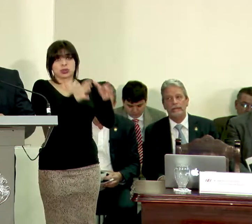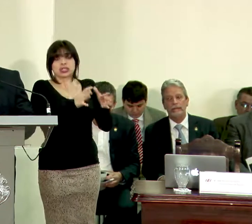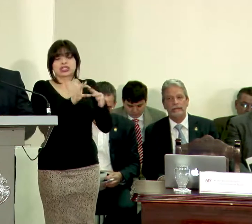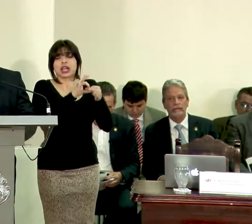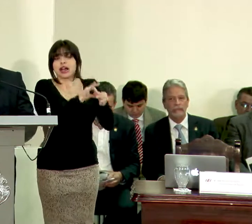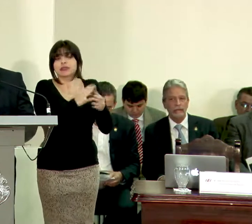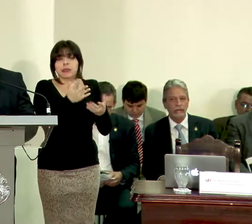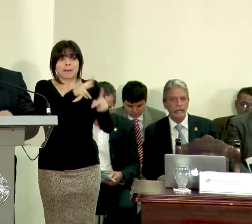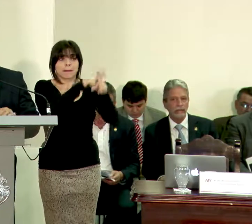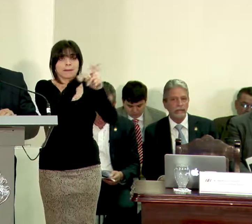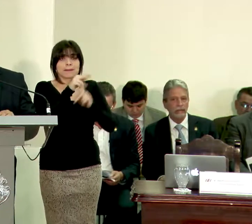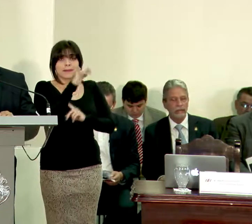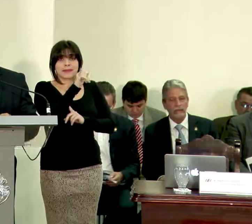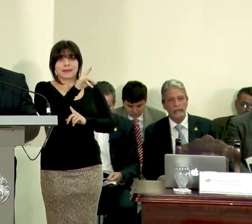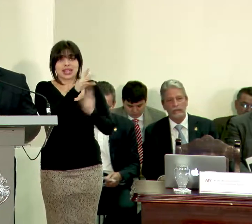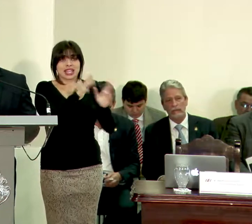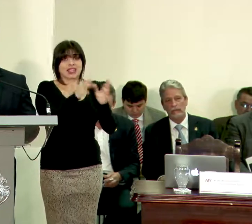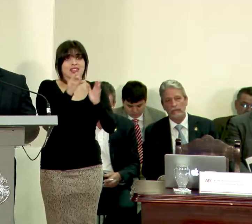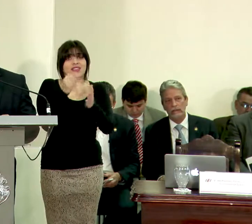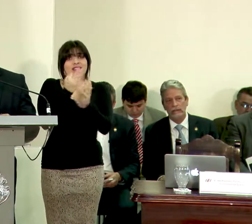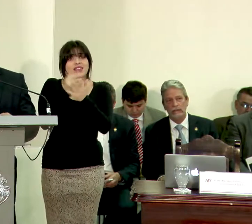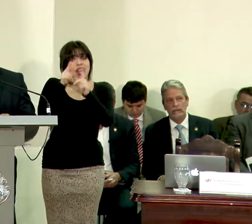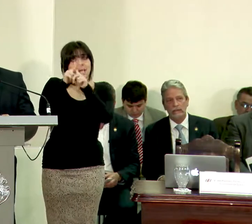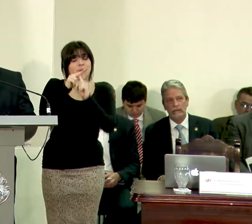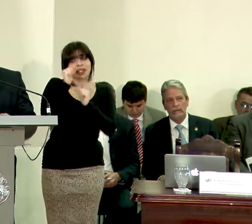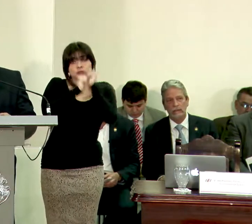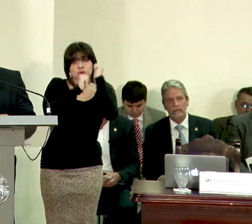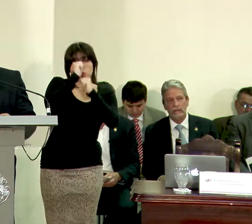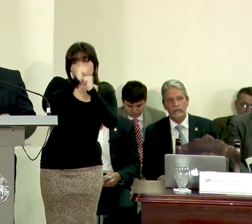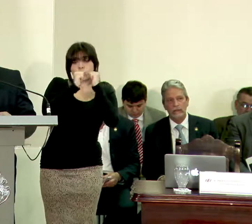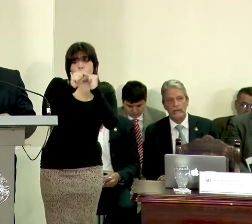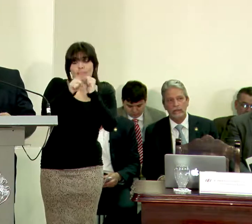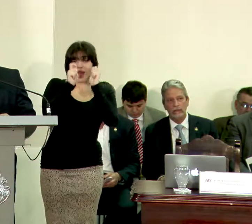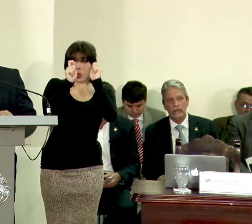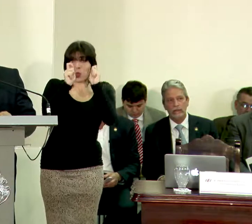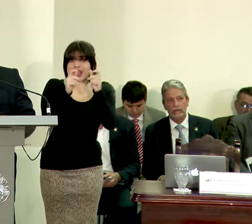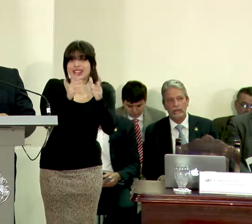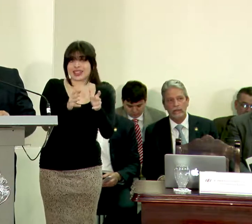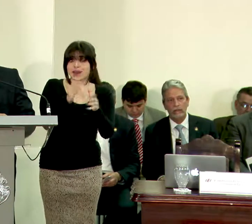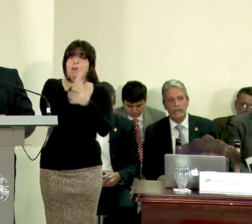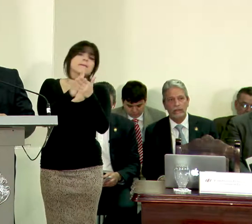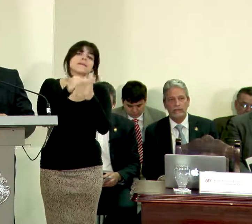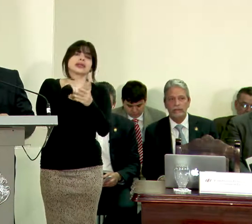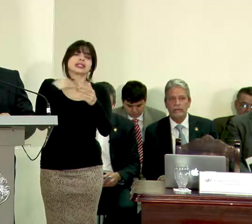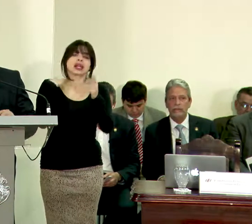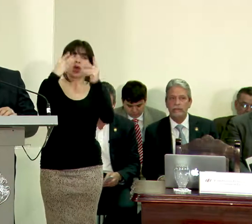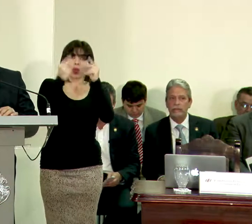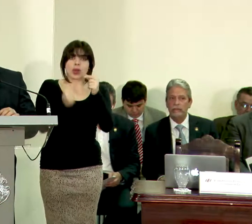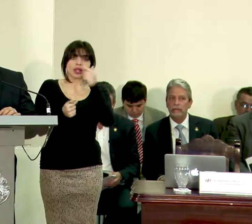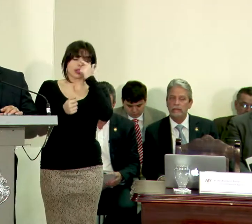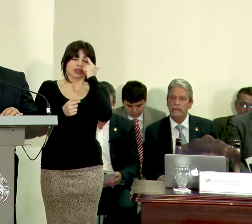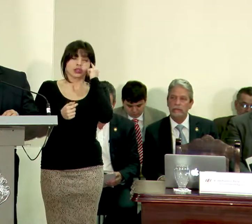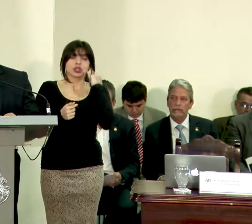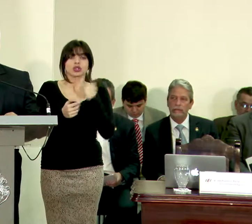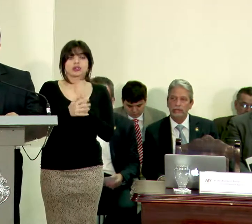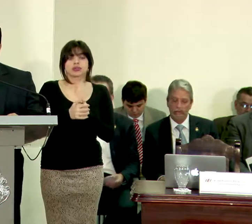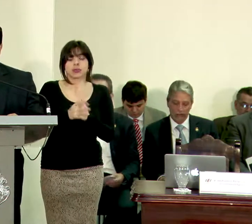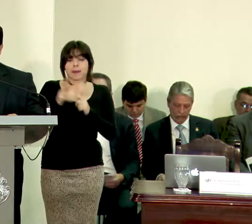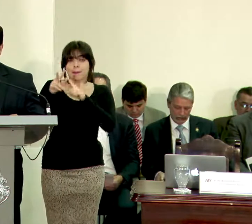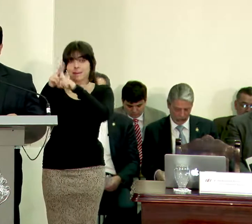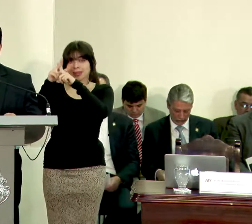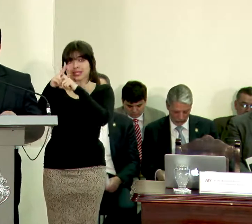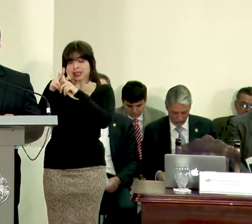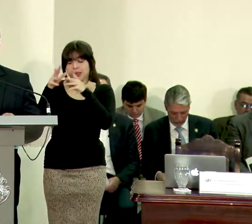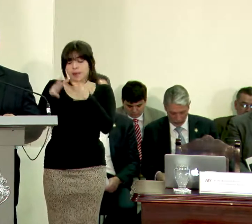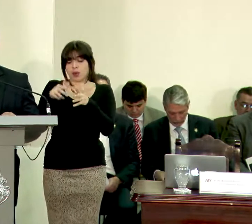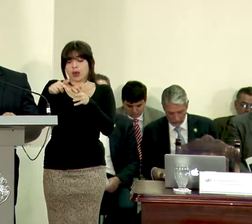los préstamos del BID, el fideicomiso de infraestructura educativa del Ministerio de Educación el préstamo